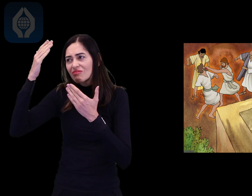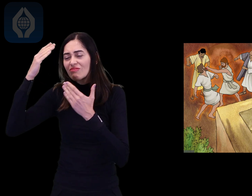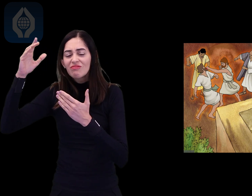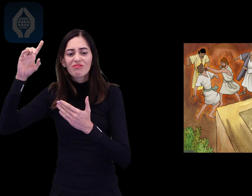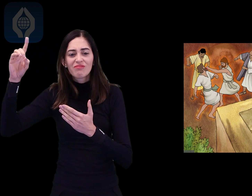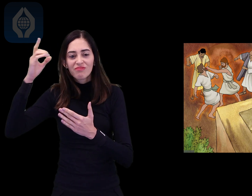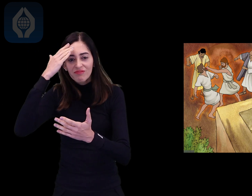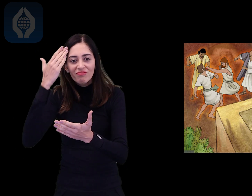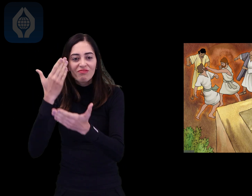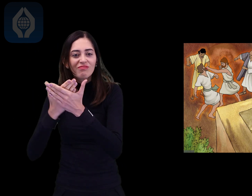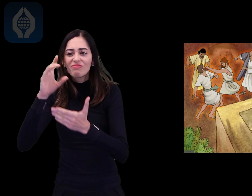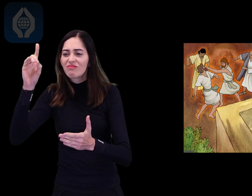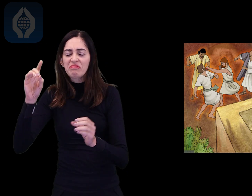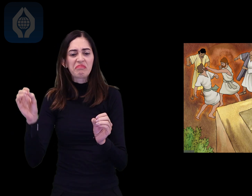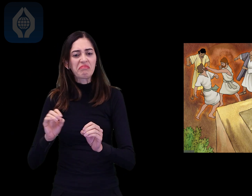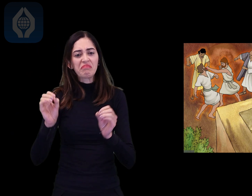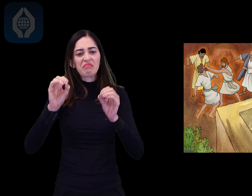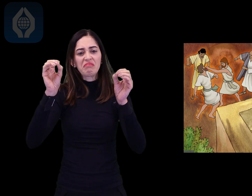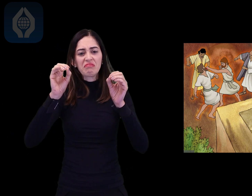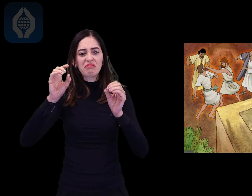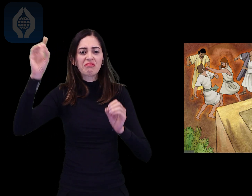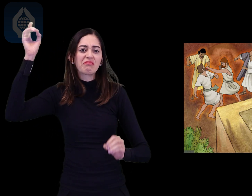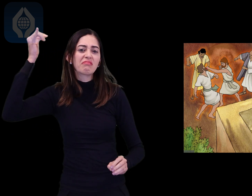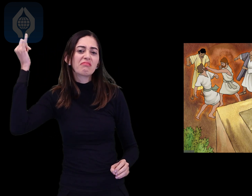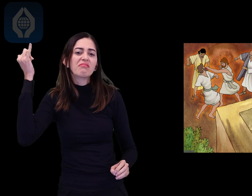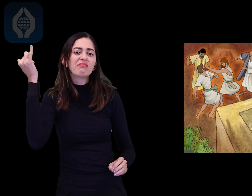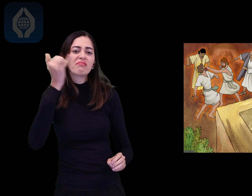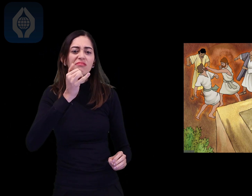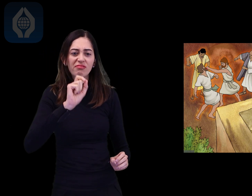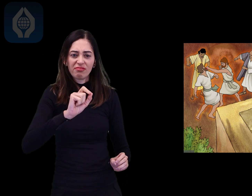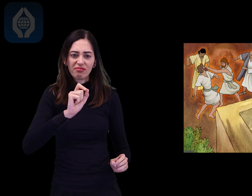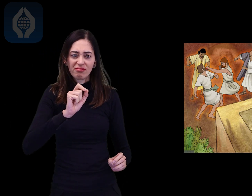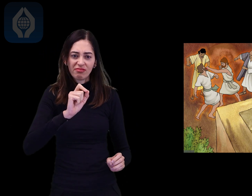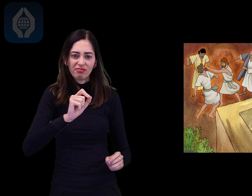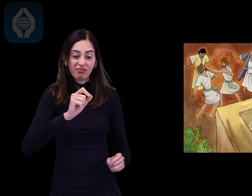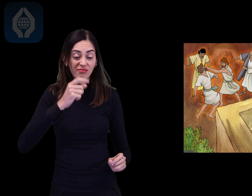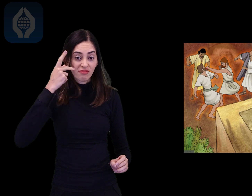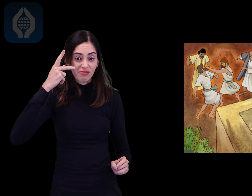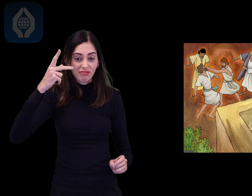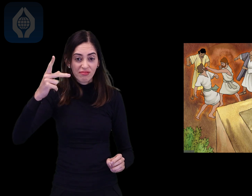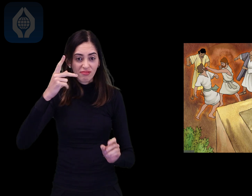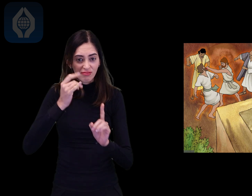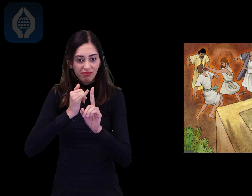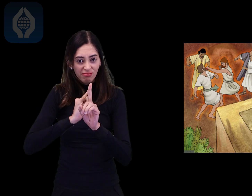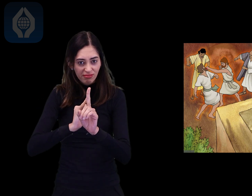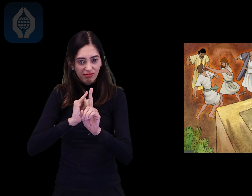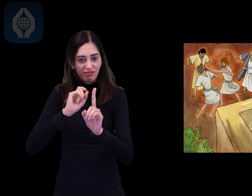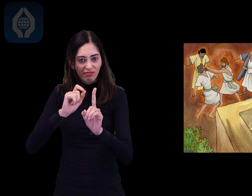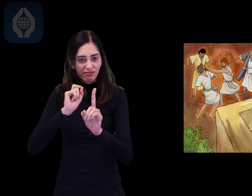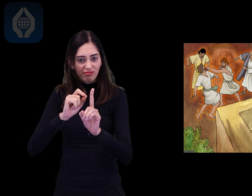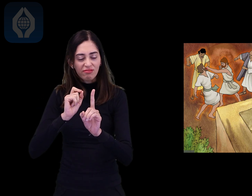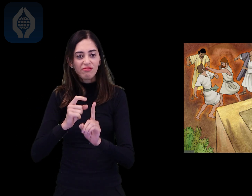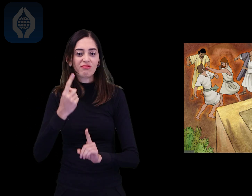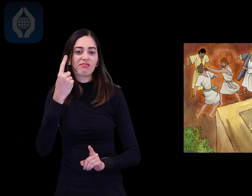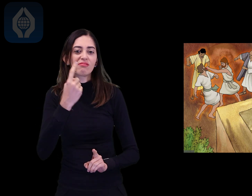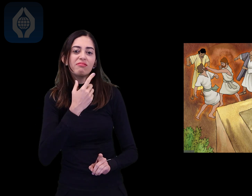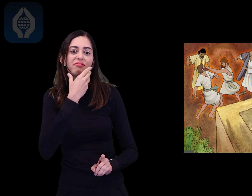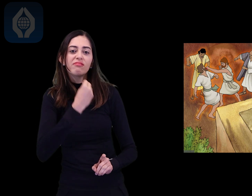nele. Deus também falou com eles através de homens chamados profetas. Um dos descendentes de Sete, Enoque, foi um profeta